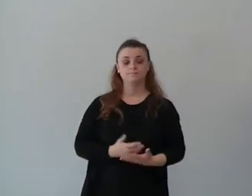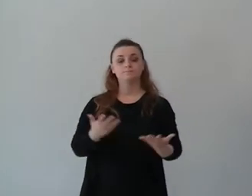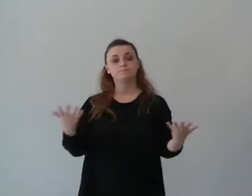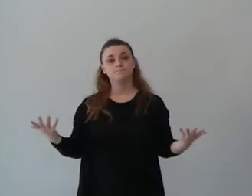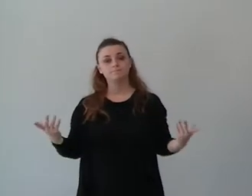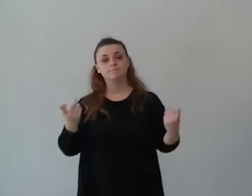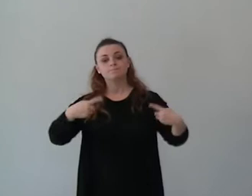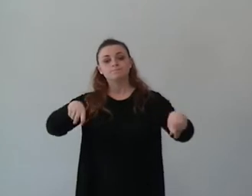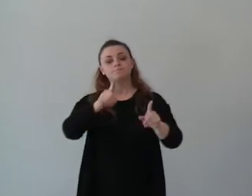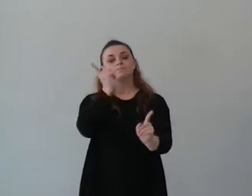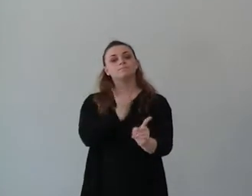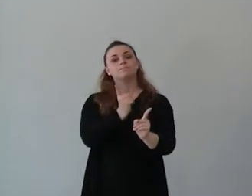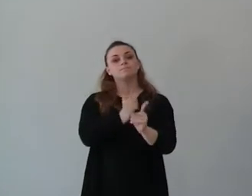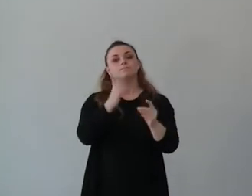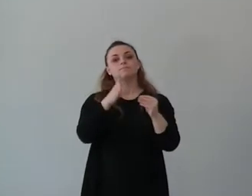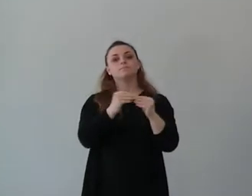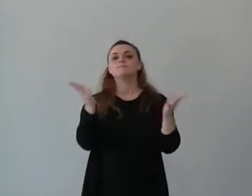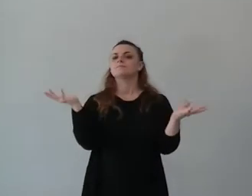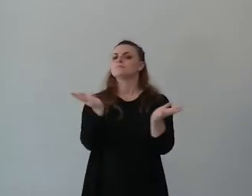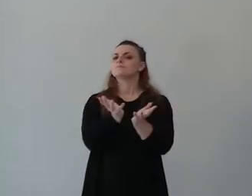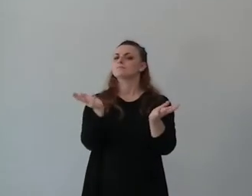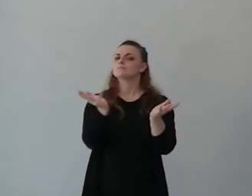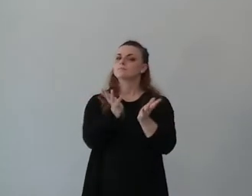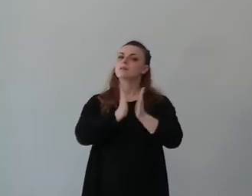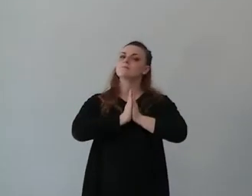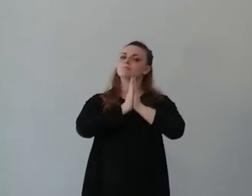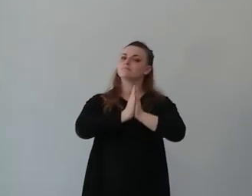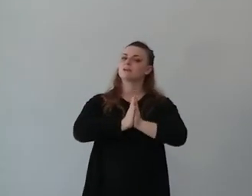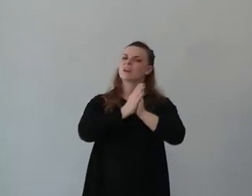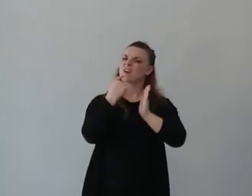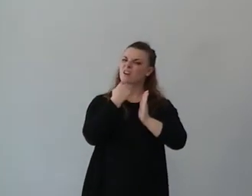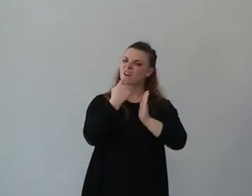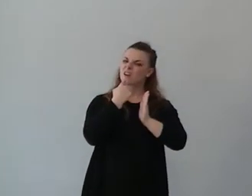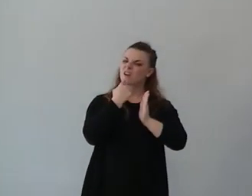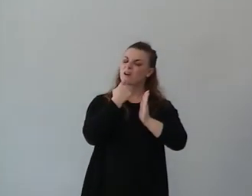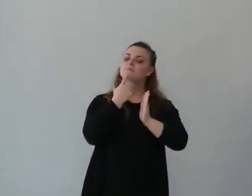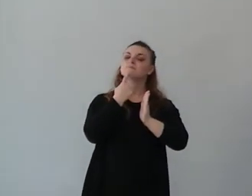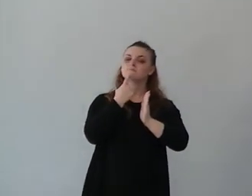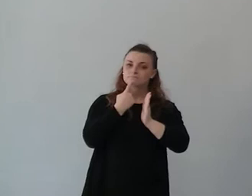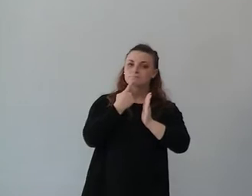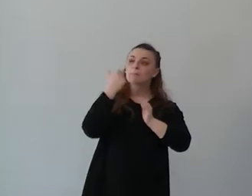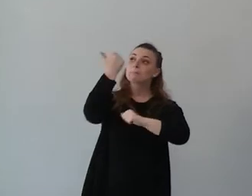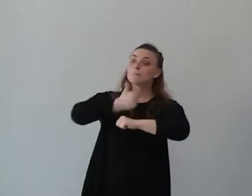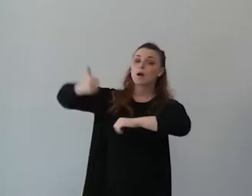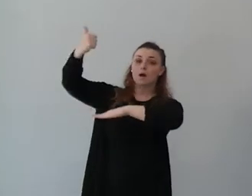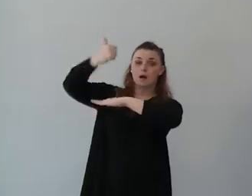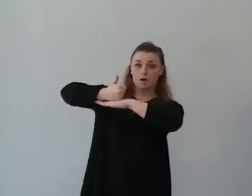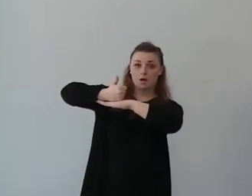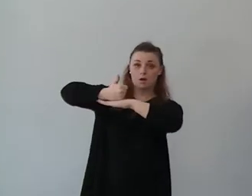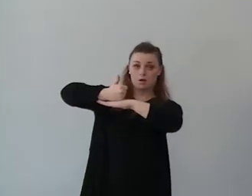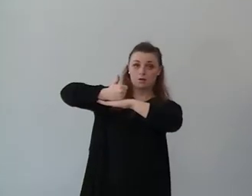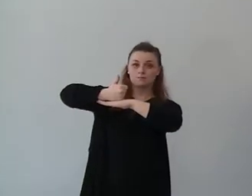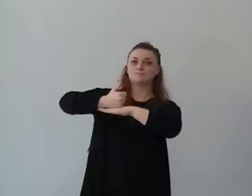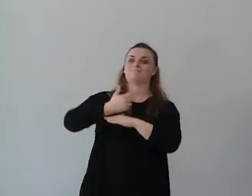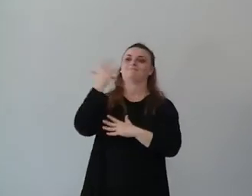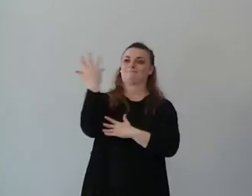tutti pregare per i leader che sono nelle nostre vite. That includes pastors. Questo comprende sia i